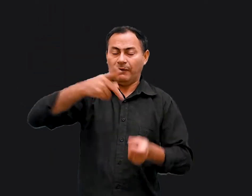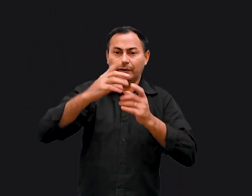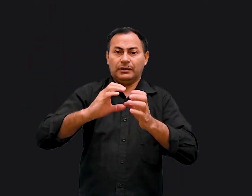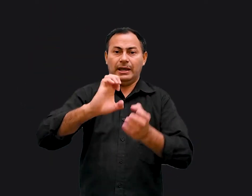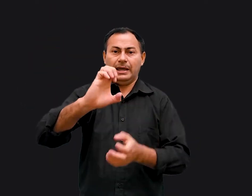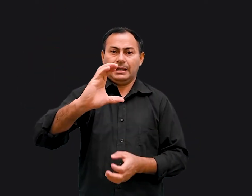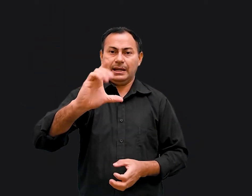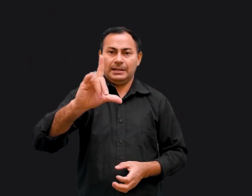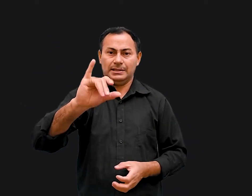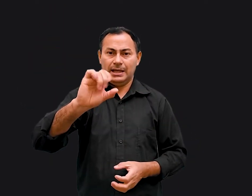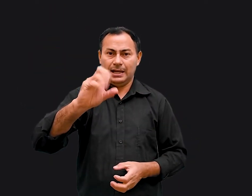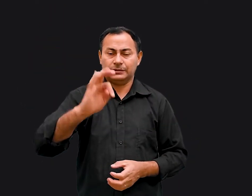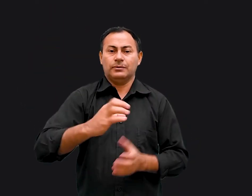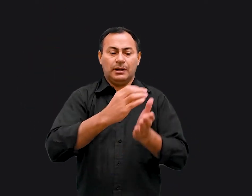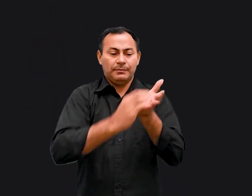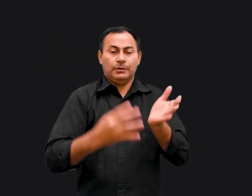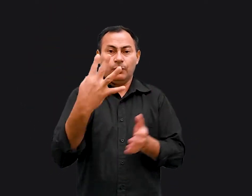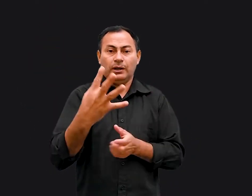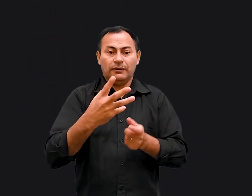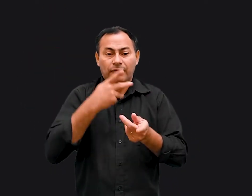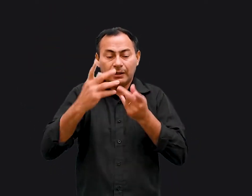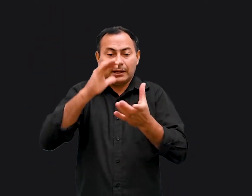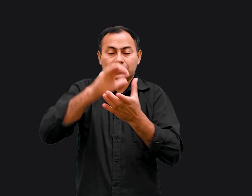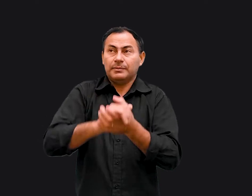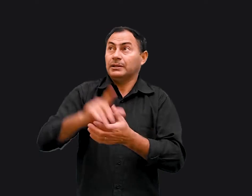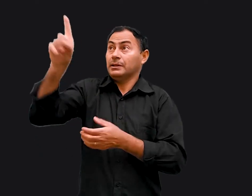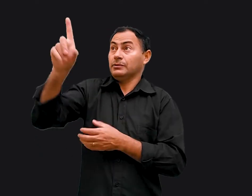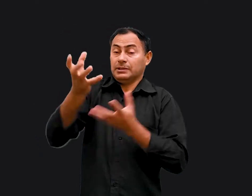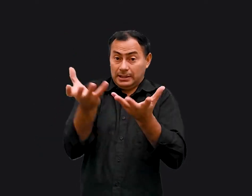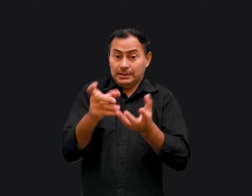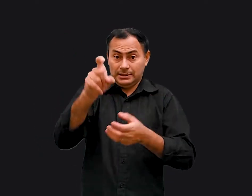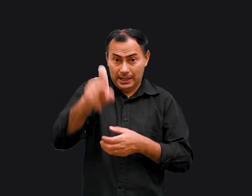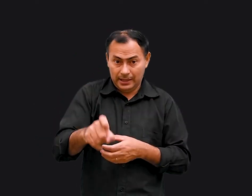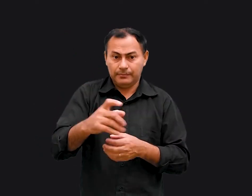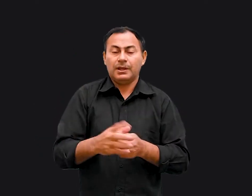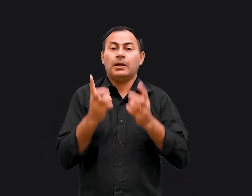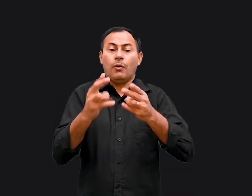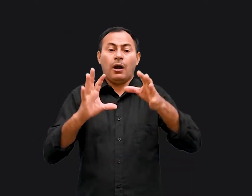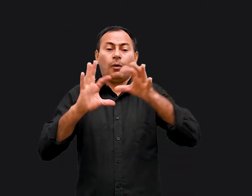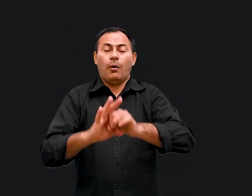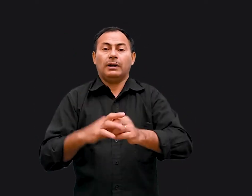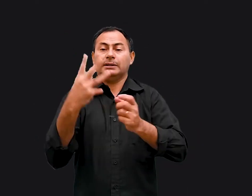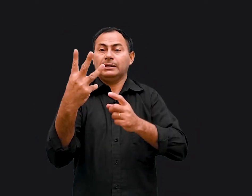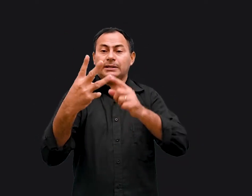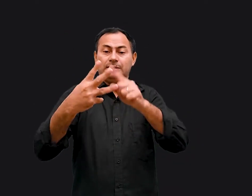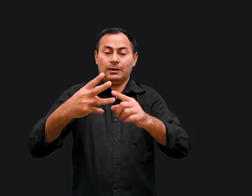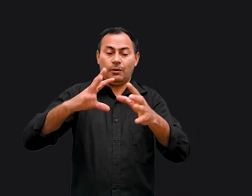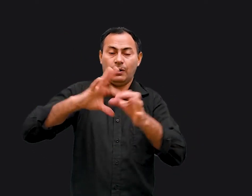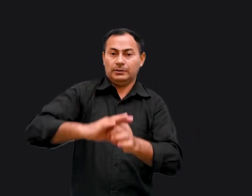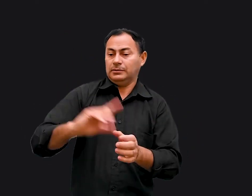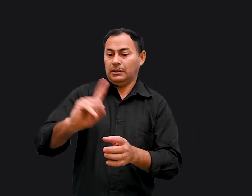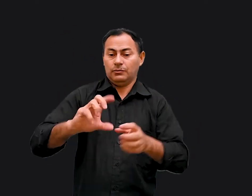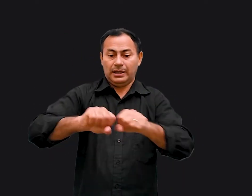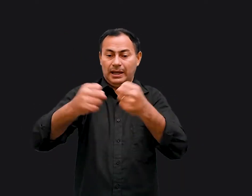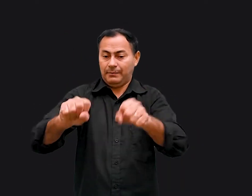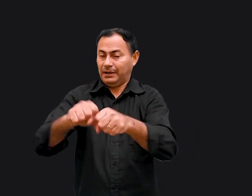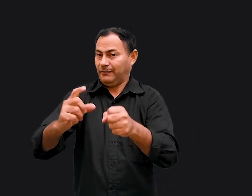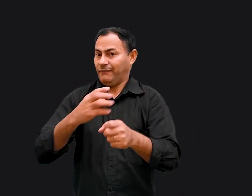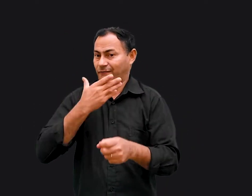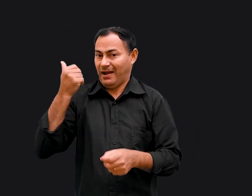capítulo 4 que o casamento, como Deus pretendeu que seja, é como uma corda de 3 pernas, que não se quebra facilmente.